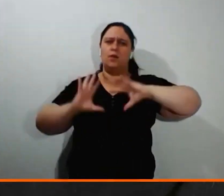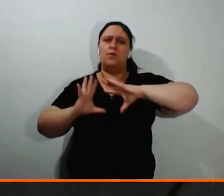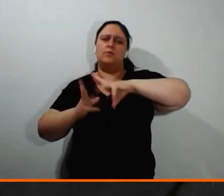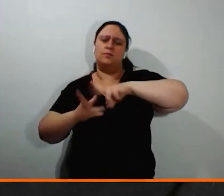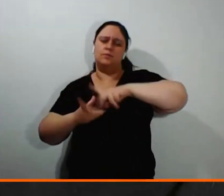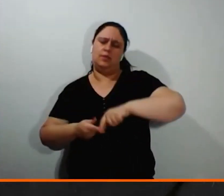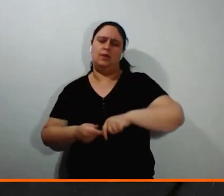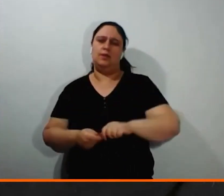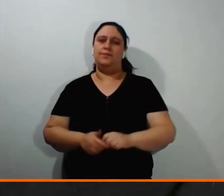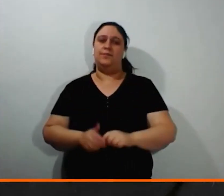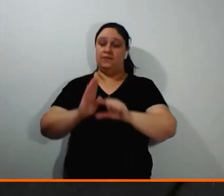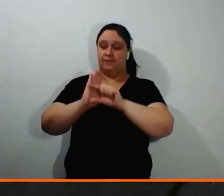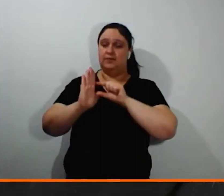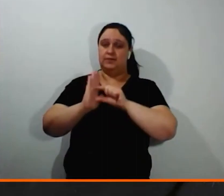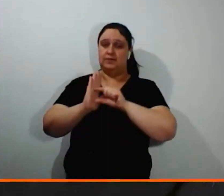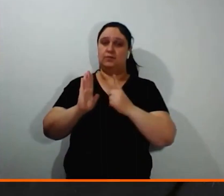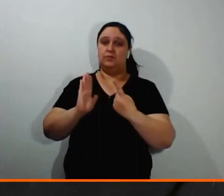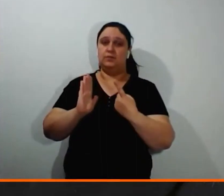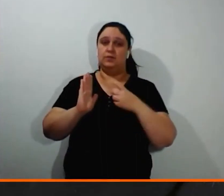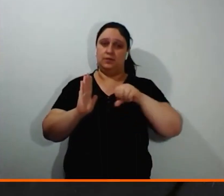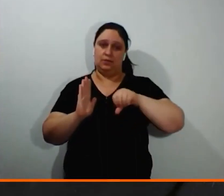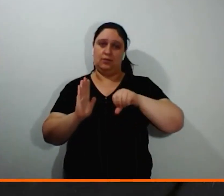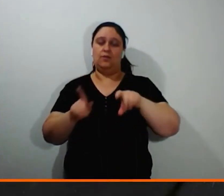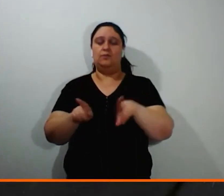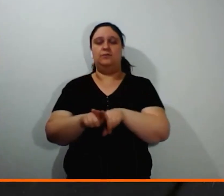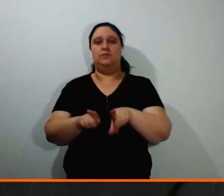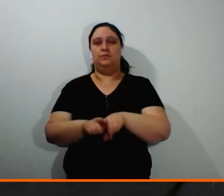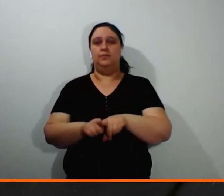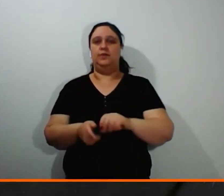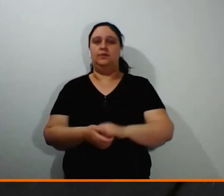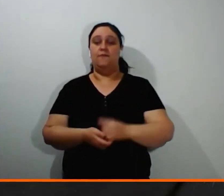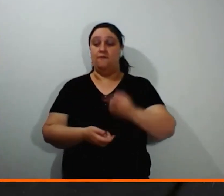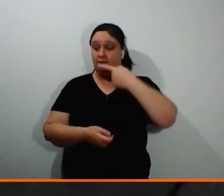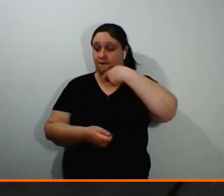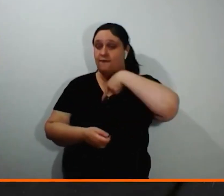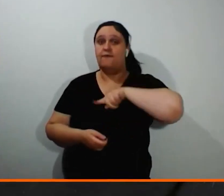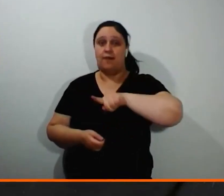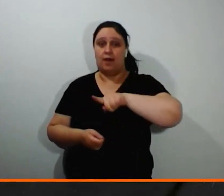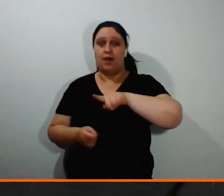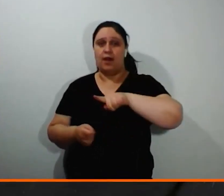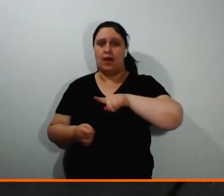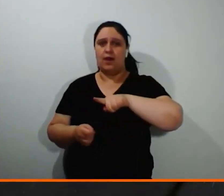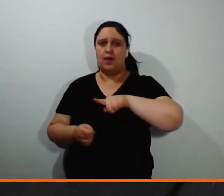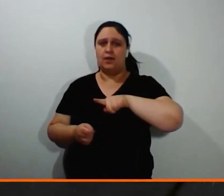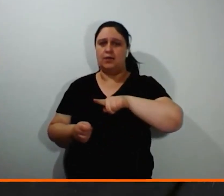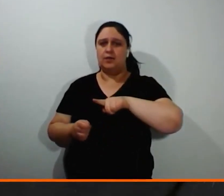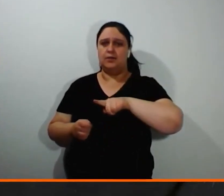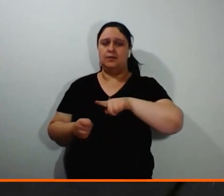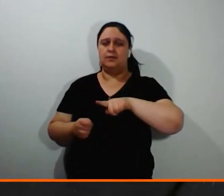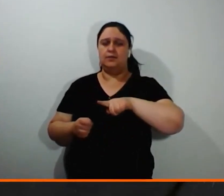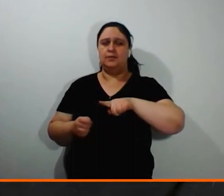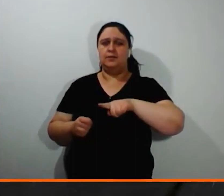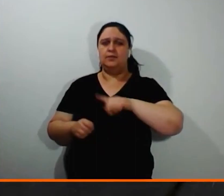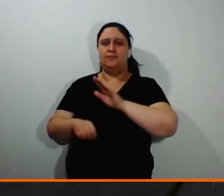ide, portanto, fazei discípulos a todas as nações, de todas as